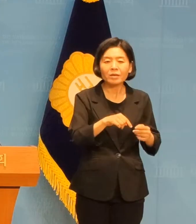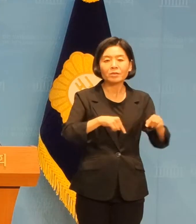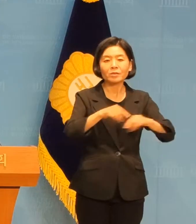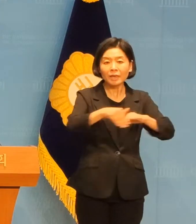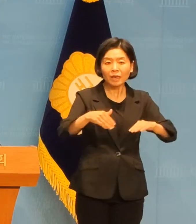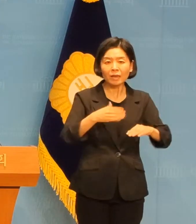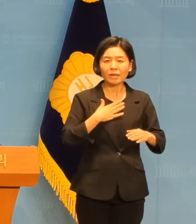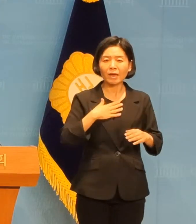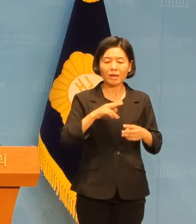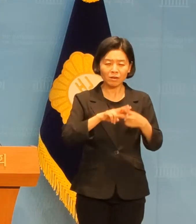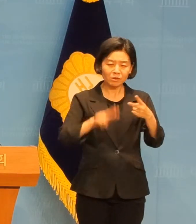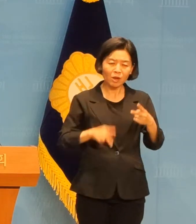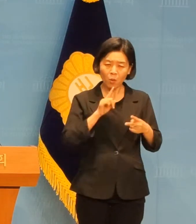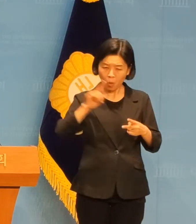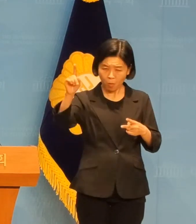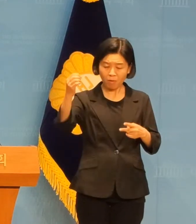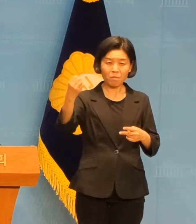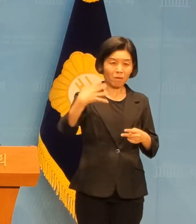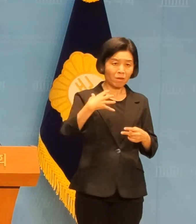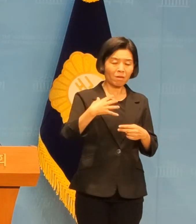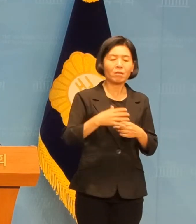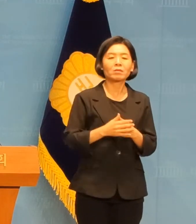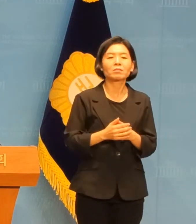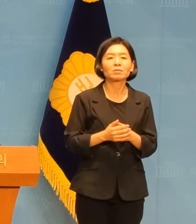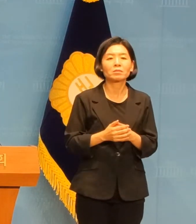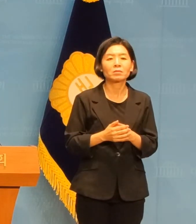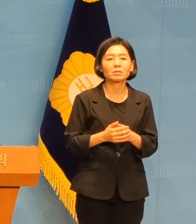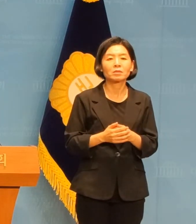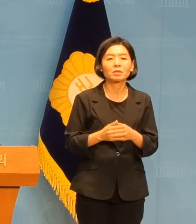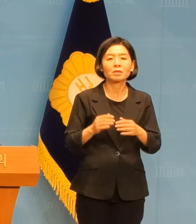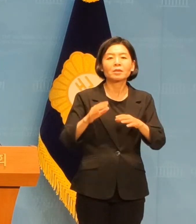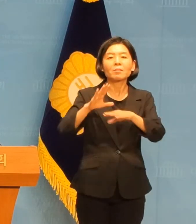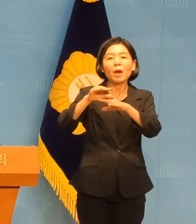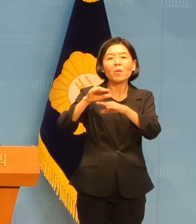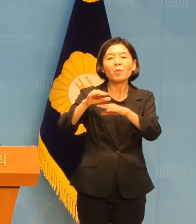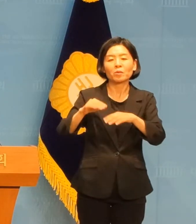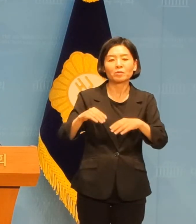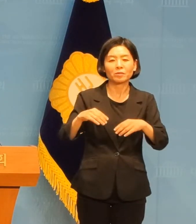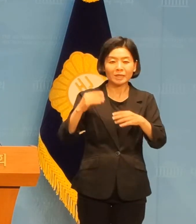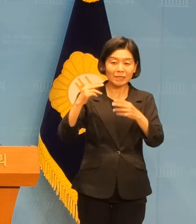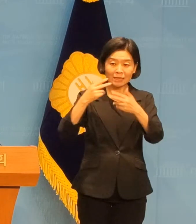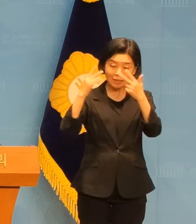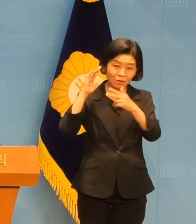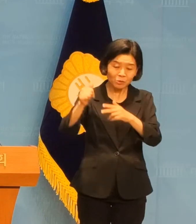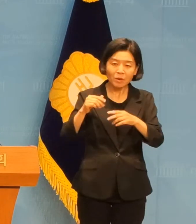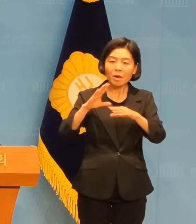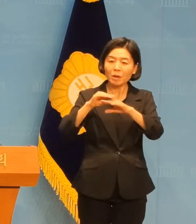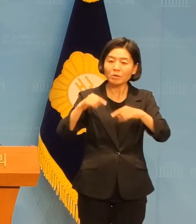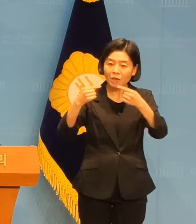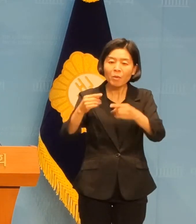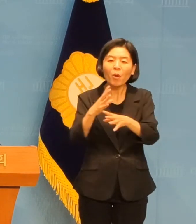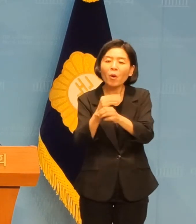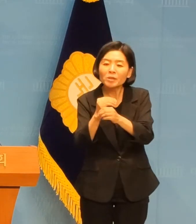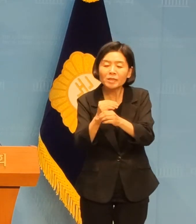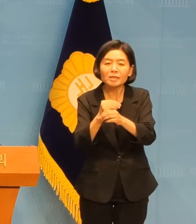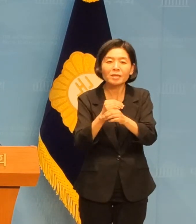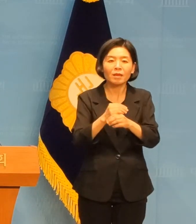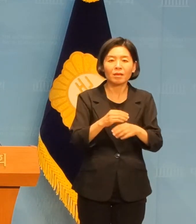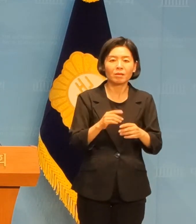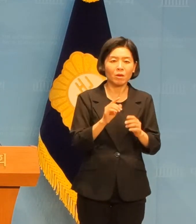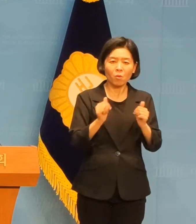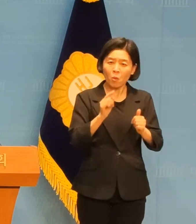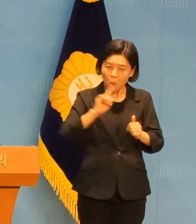합니다. 냉부의 촬영 시점을 물어보면 고발하고 중국인 무비자 정책을